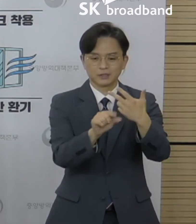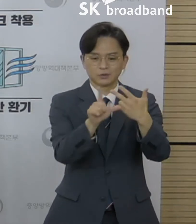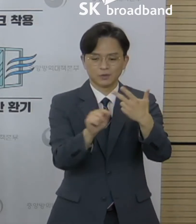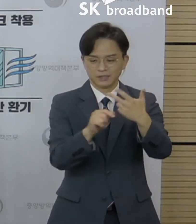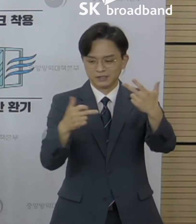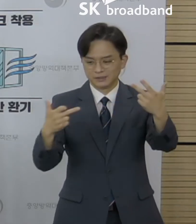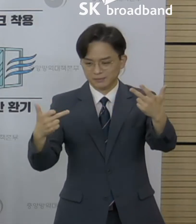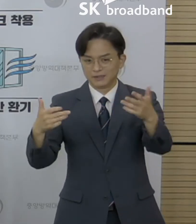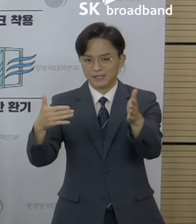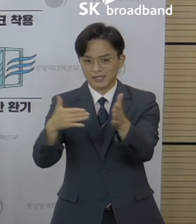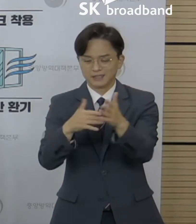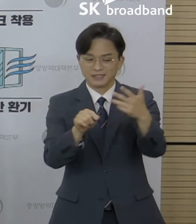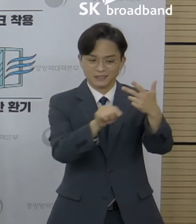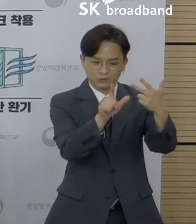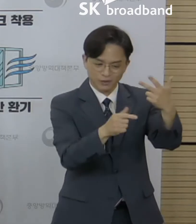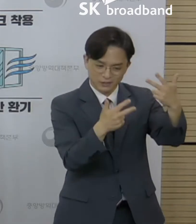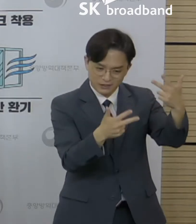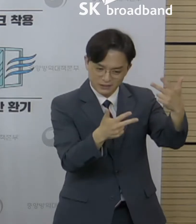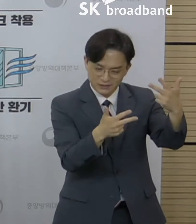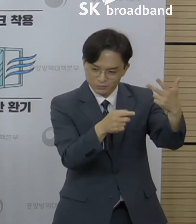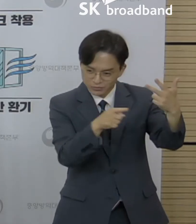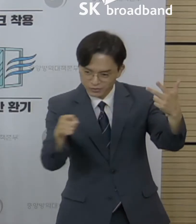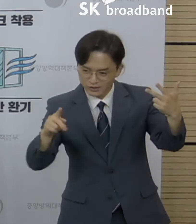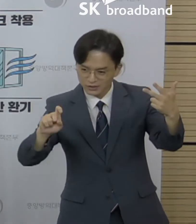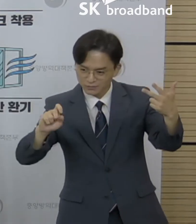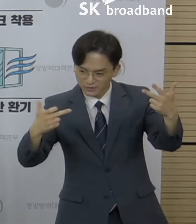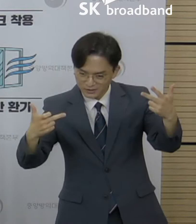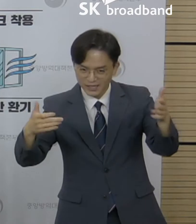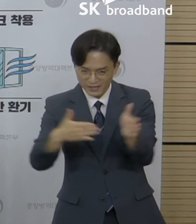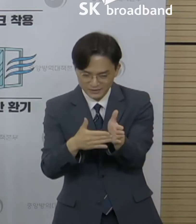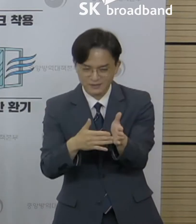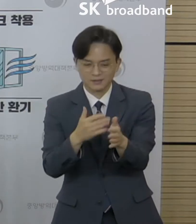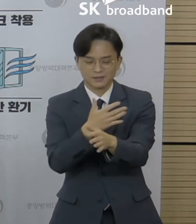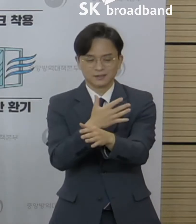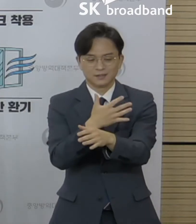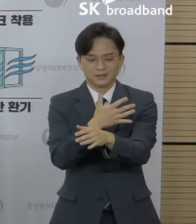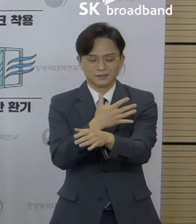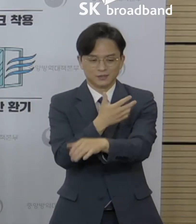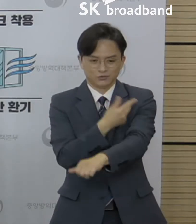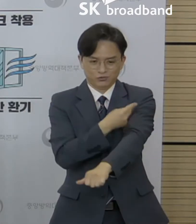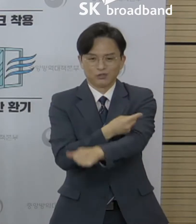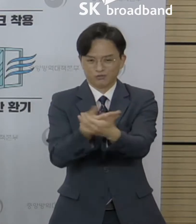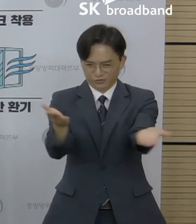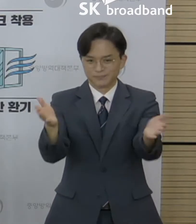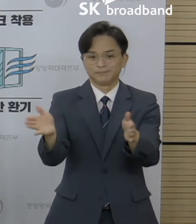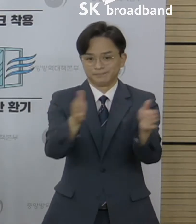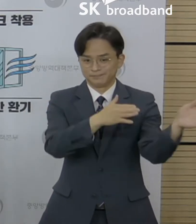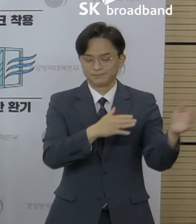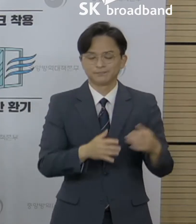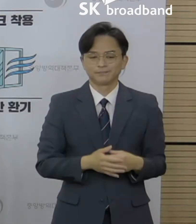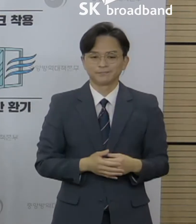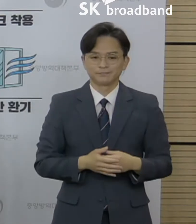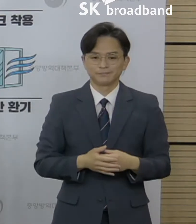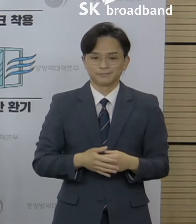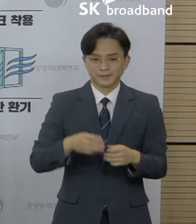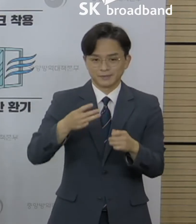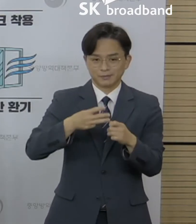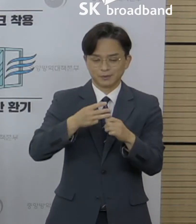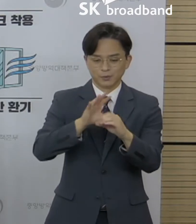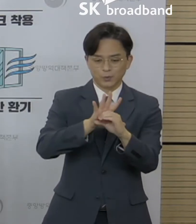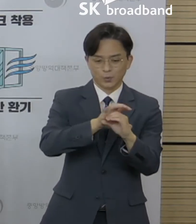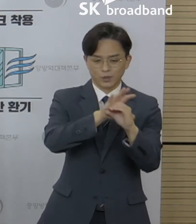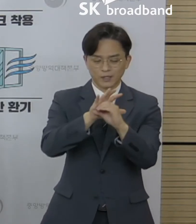통해서 접종 받으시기 바랍니다. 다음으로 코로나19 치료제 등과